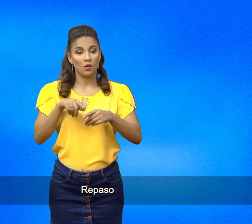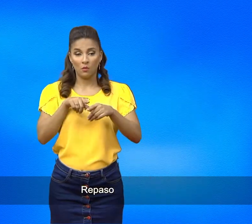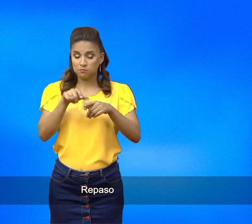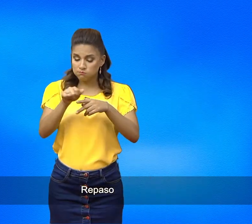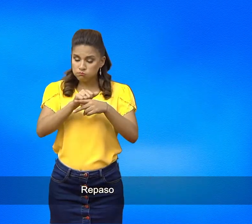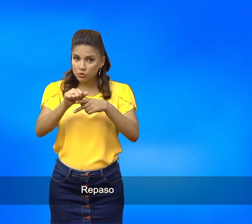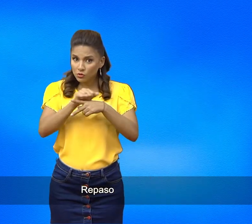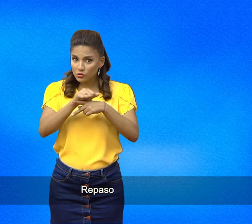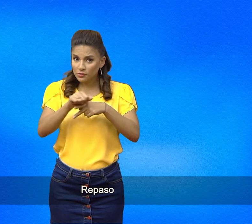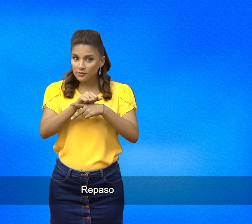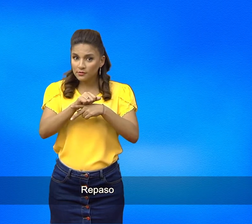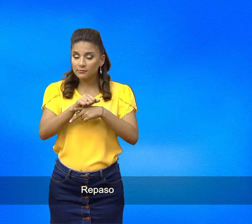repaso